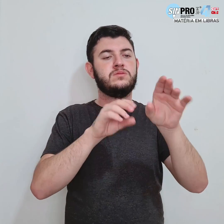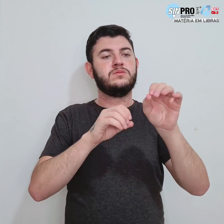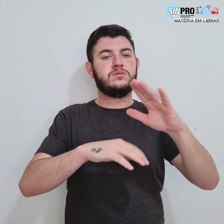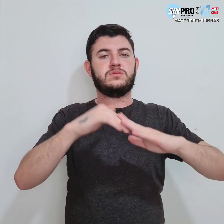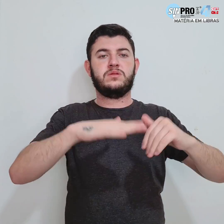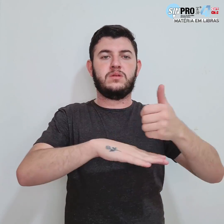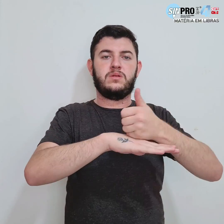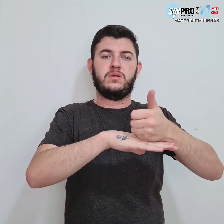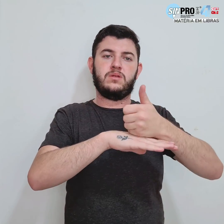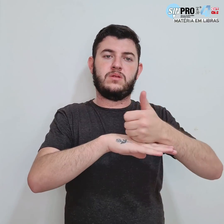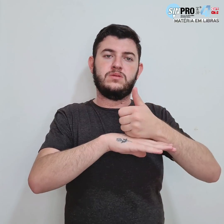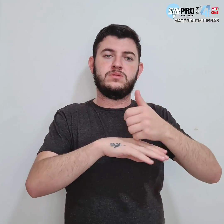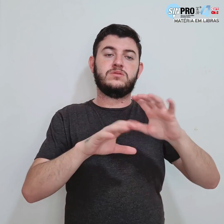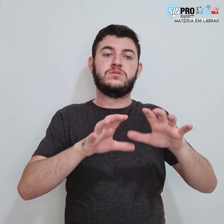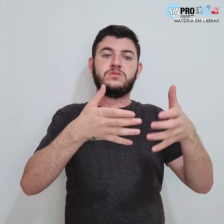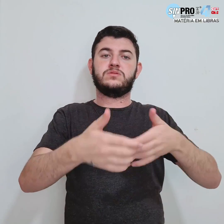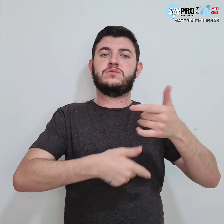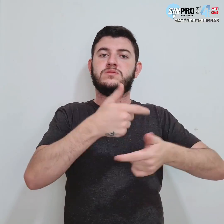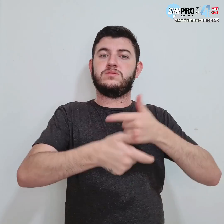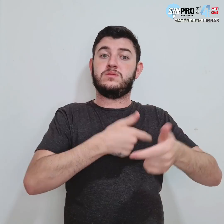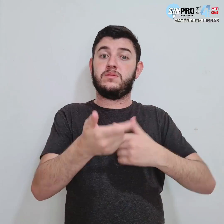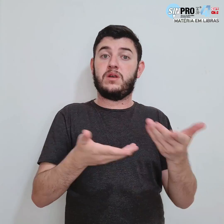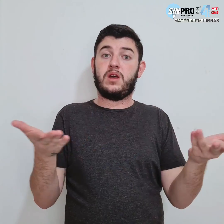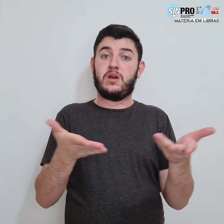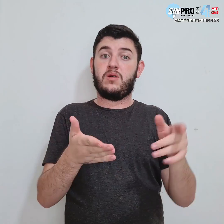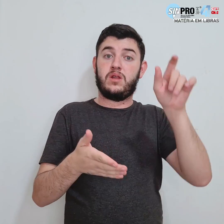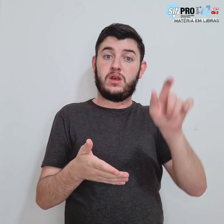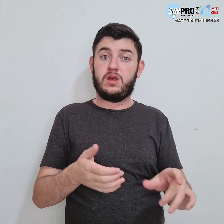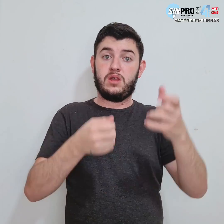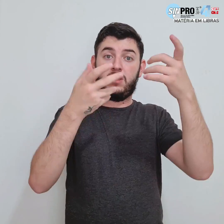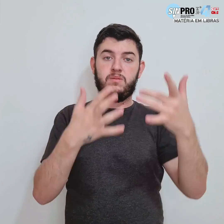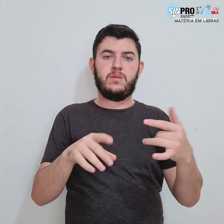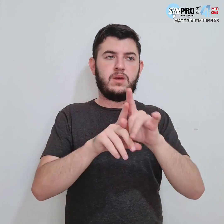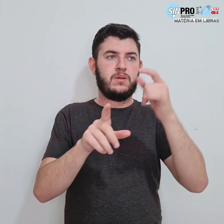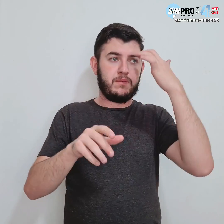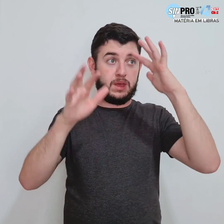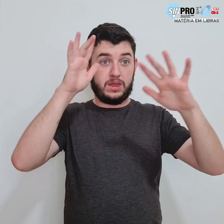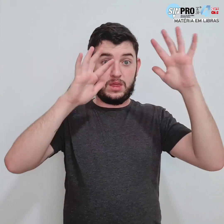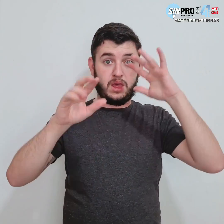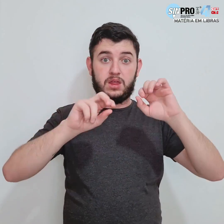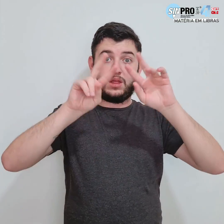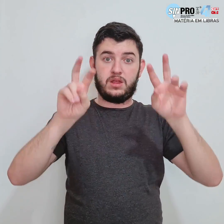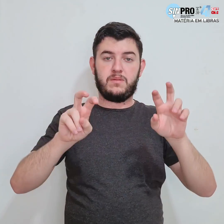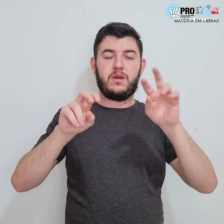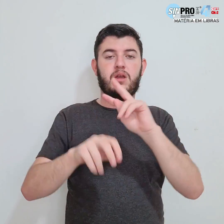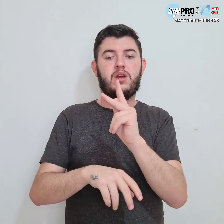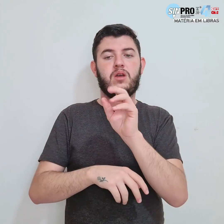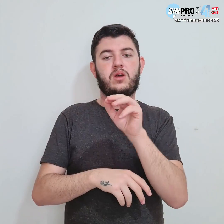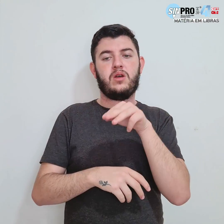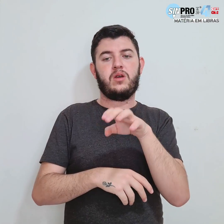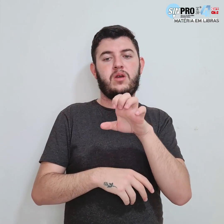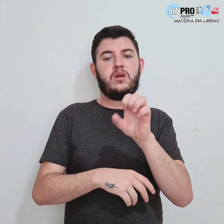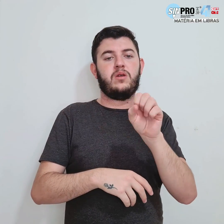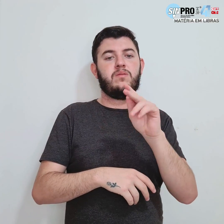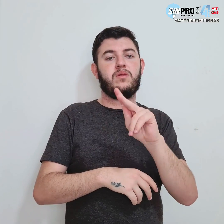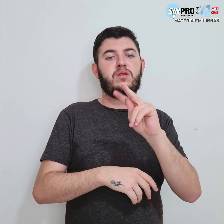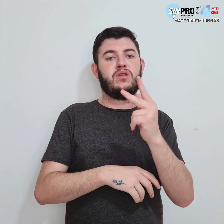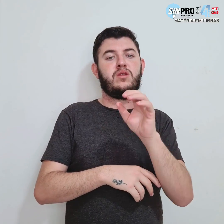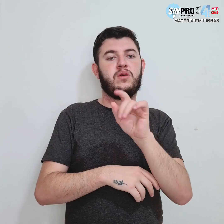e formação profissional da classe trabalhadora, por sua vez, afirma que ao pensar na temática sobre homeschooling, é preciso ter